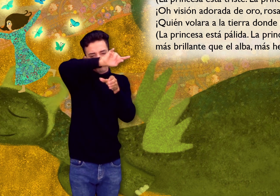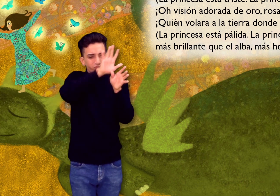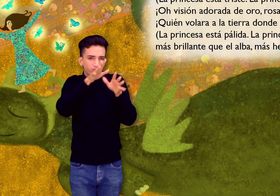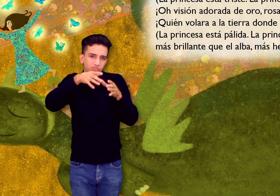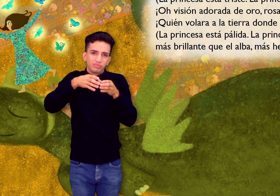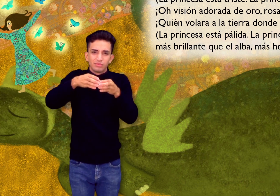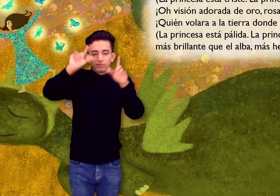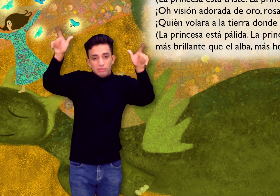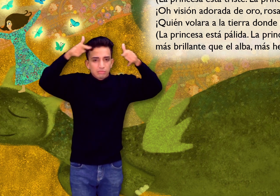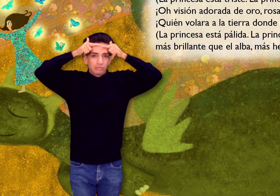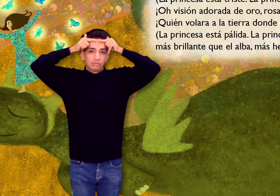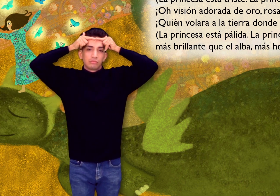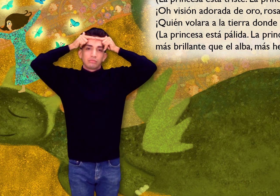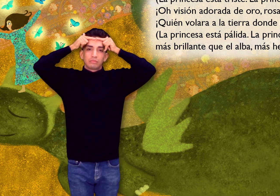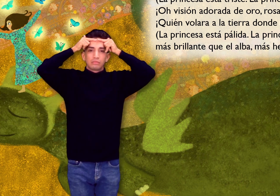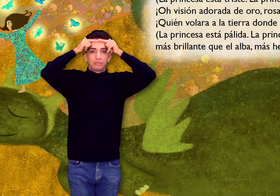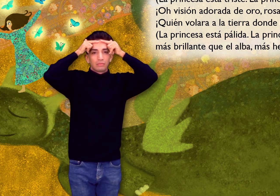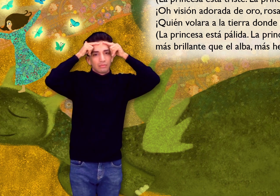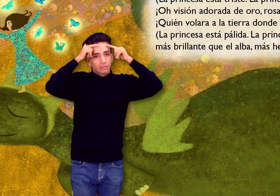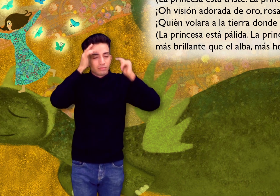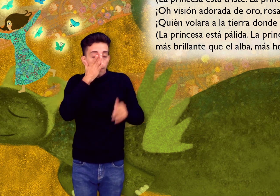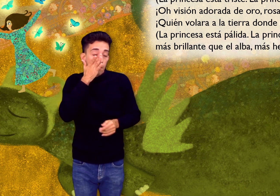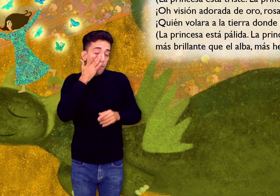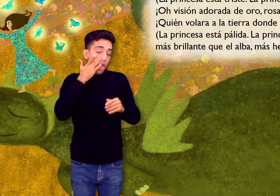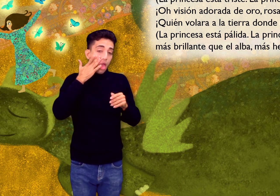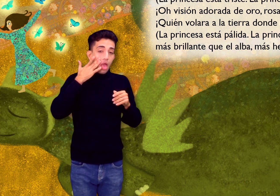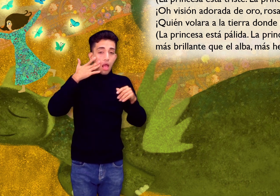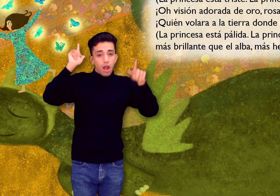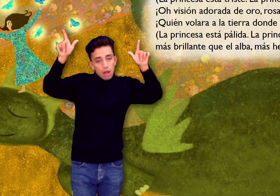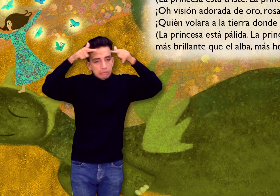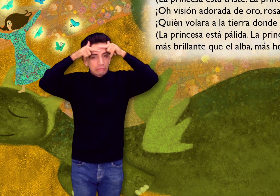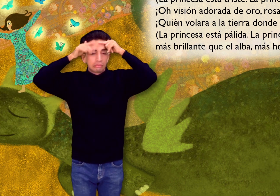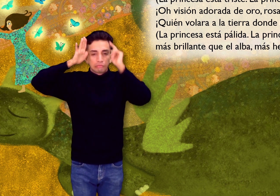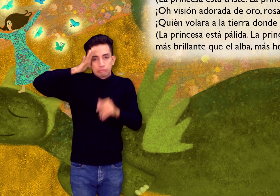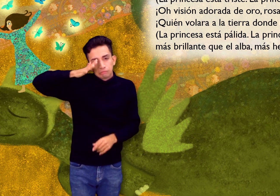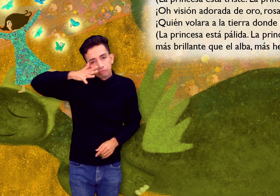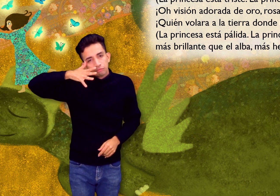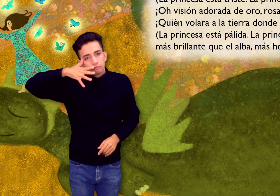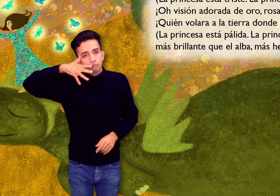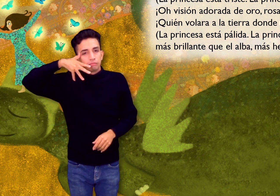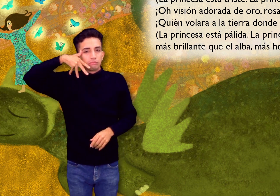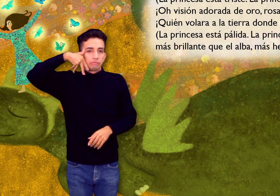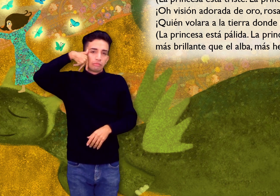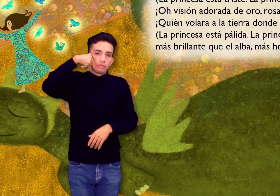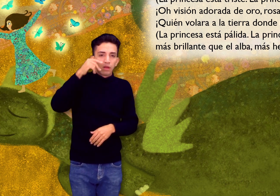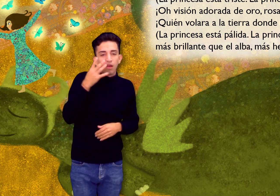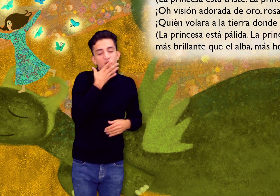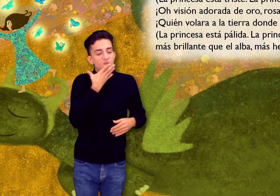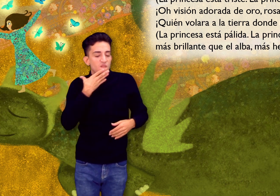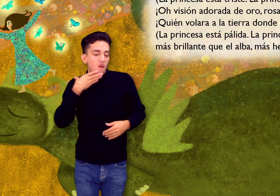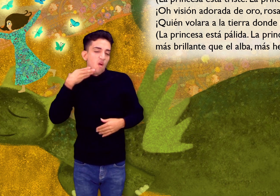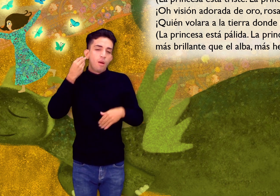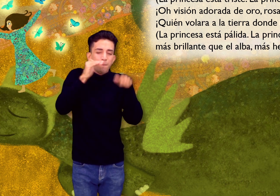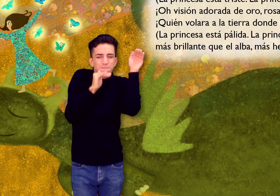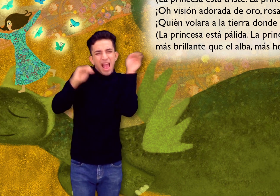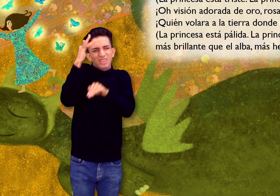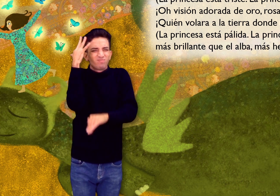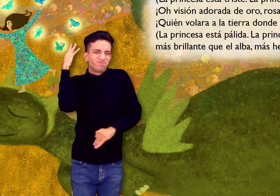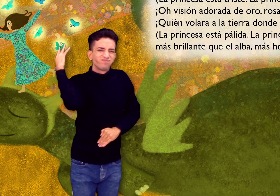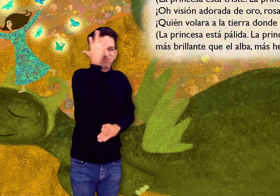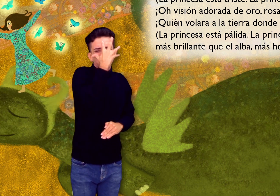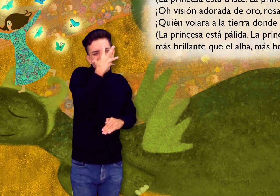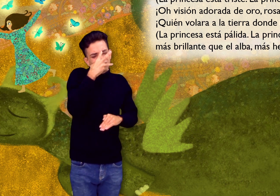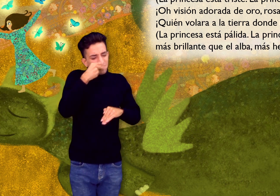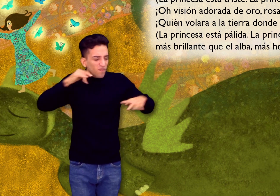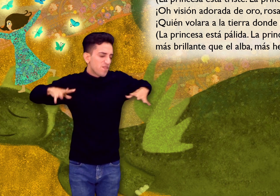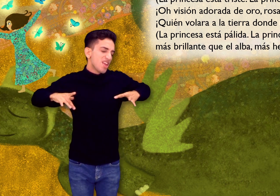¿Quién volará a la tierra donde un príncipe existe? La princesa está pálida, la princesa está triste. Más